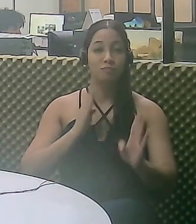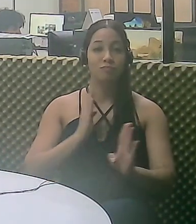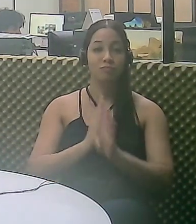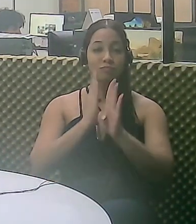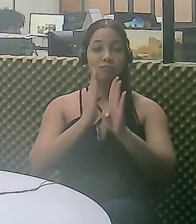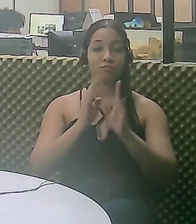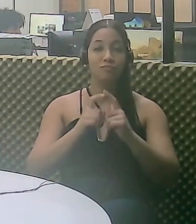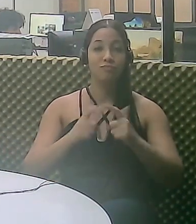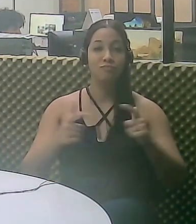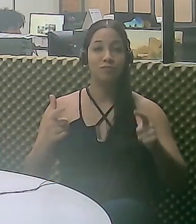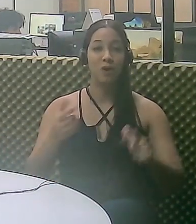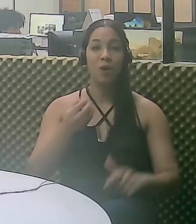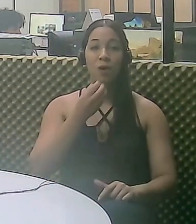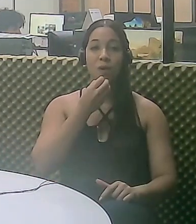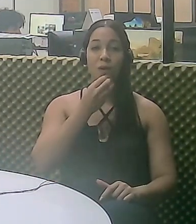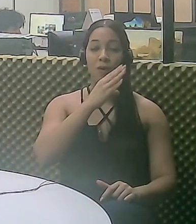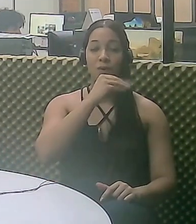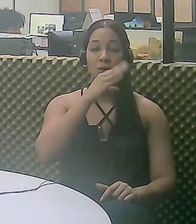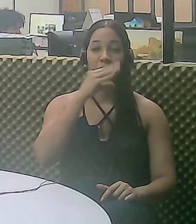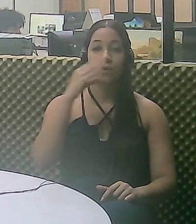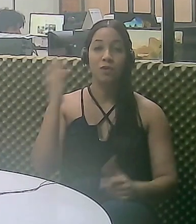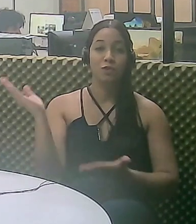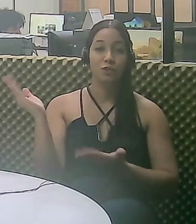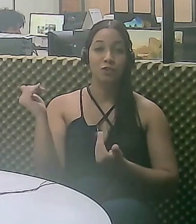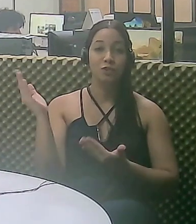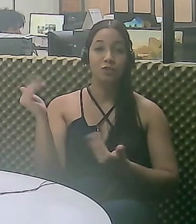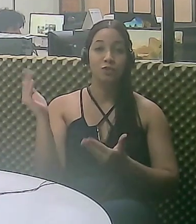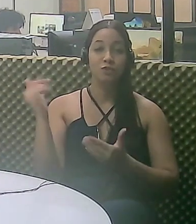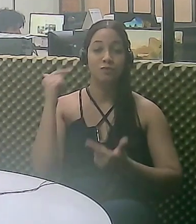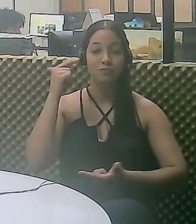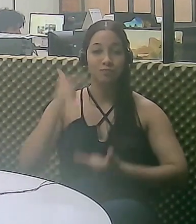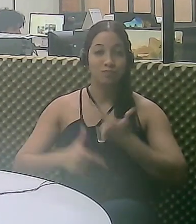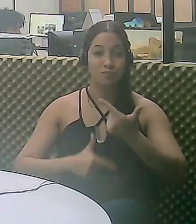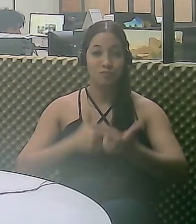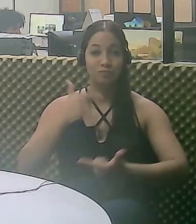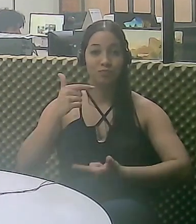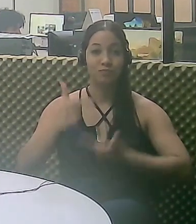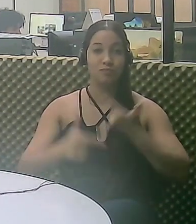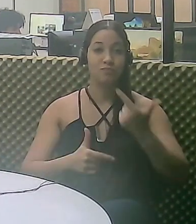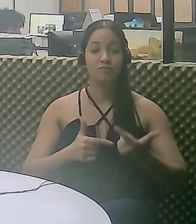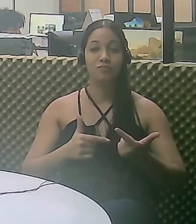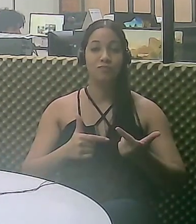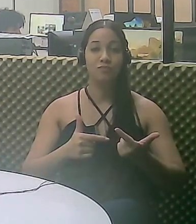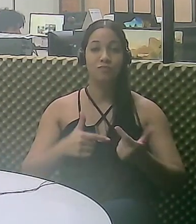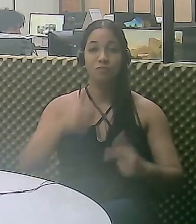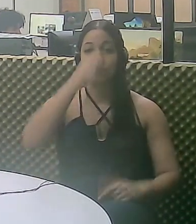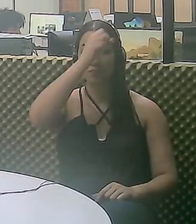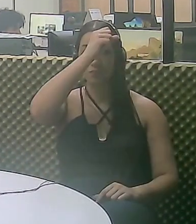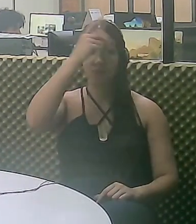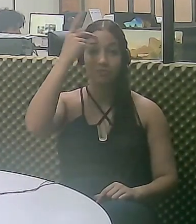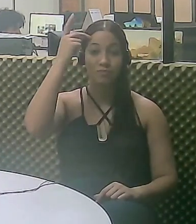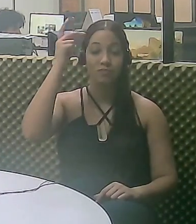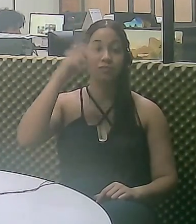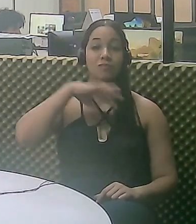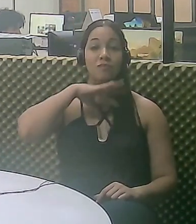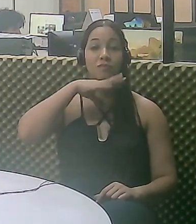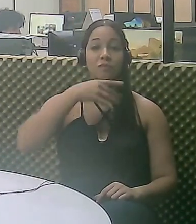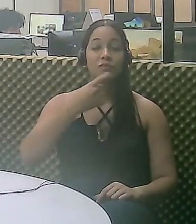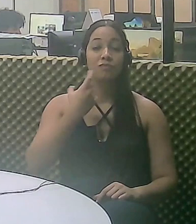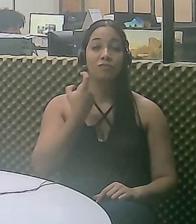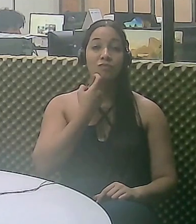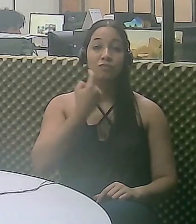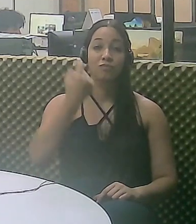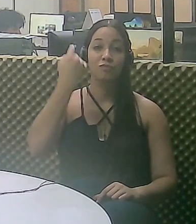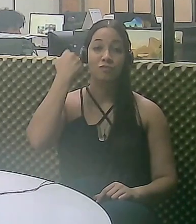ampliar oportunidades a adolescentes e jovens no mercado de trabalho. O prefeito Aldelmo Leão assinou na última